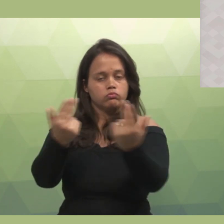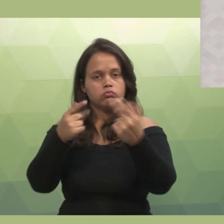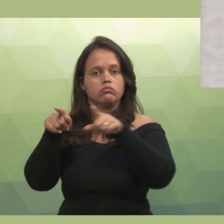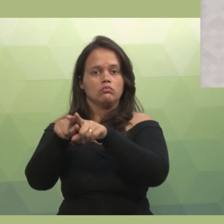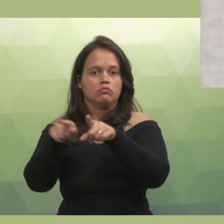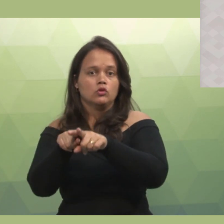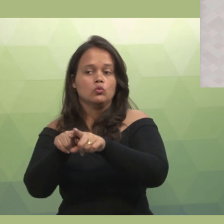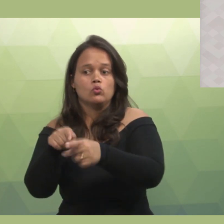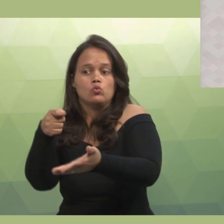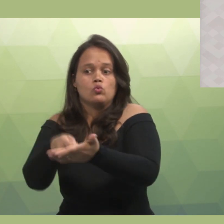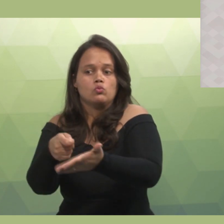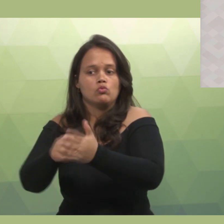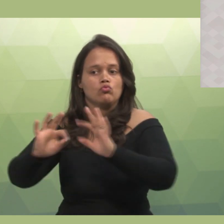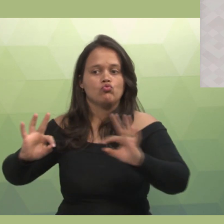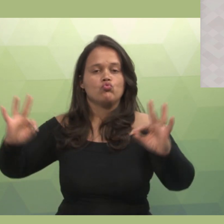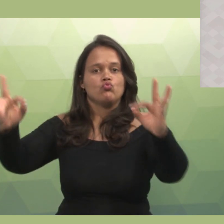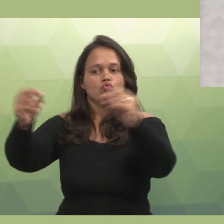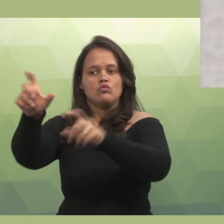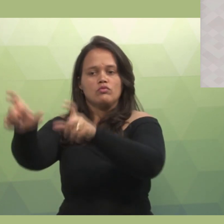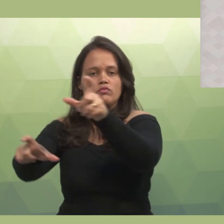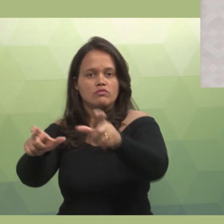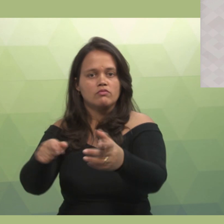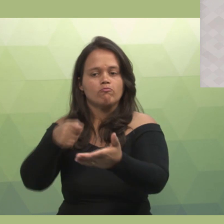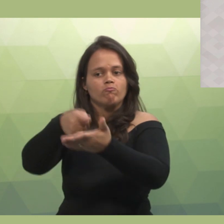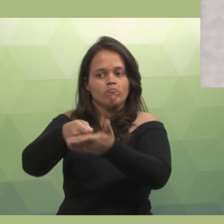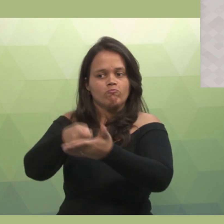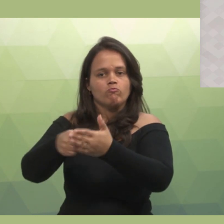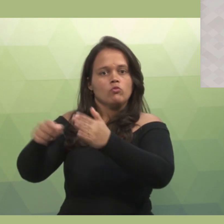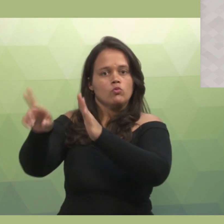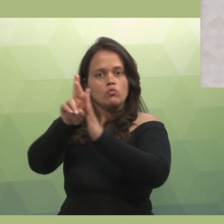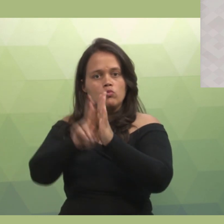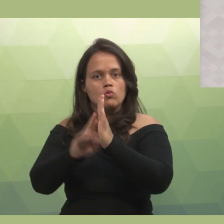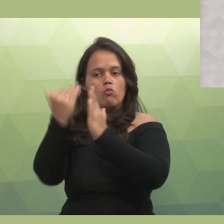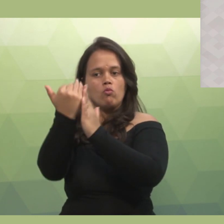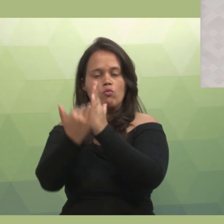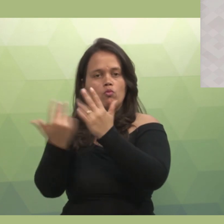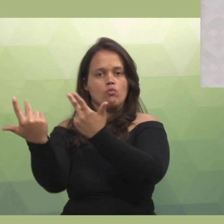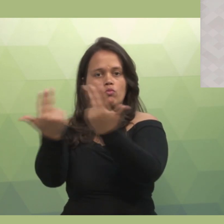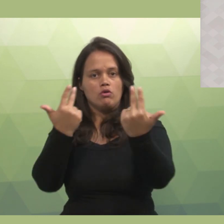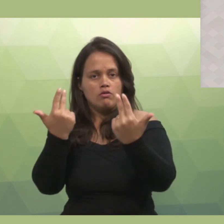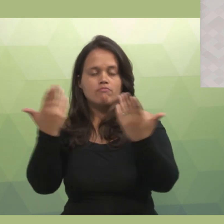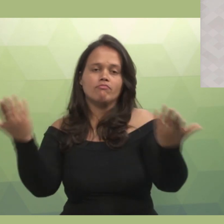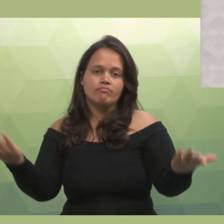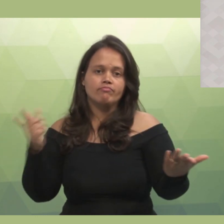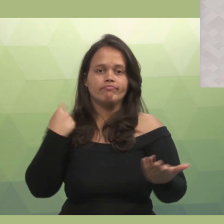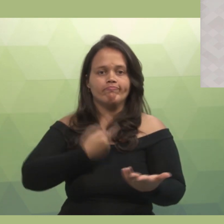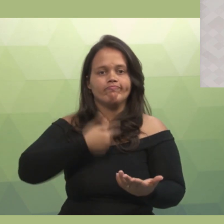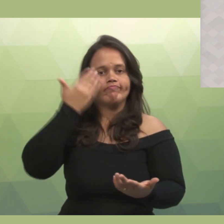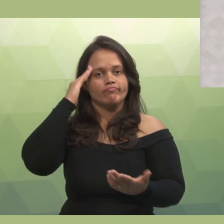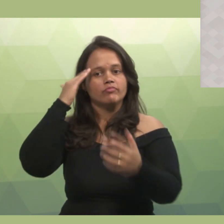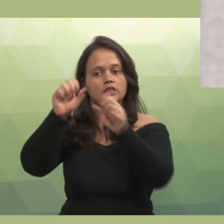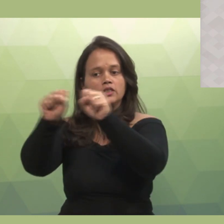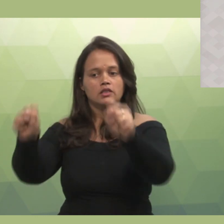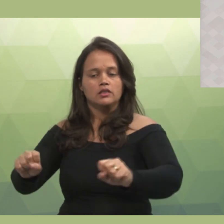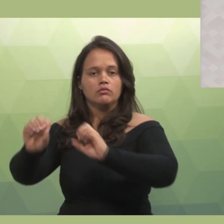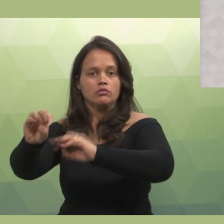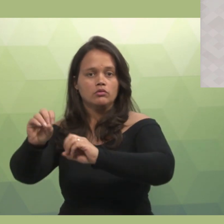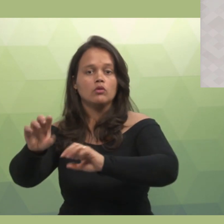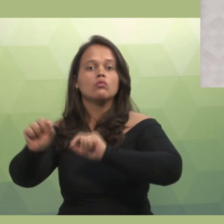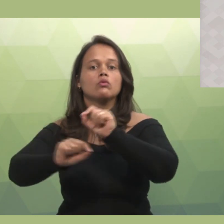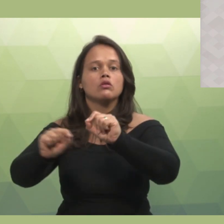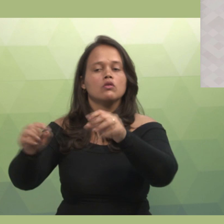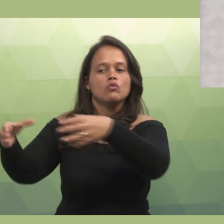integrantes. Assim, entendemos sistema educacional como conjunto de unidades escolares ou de rede